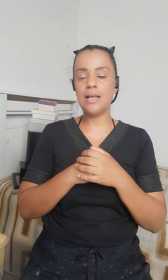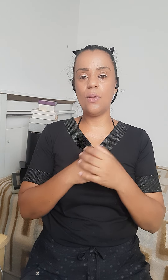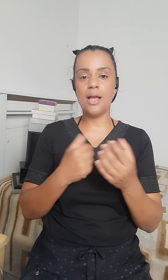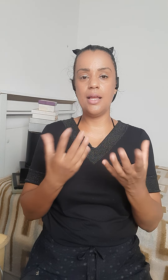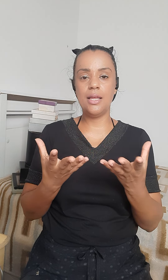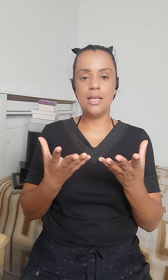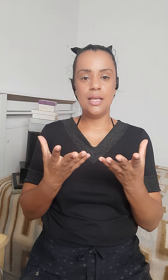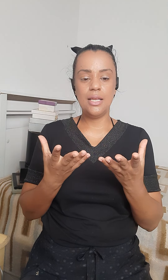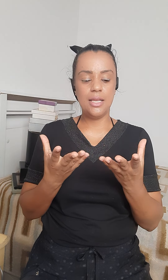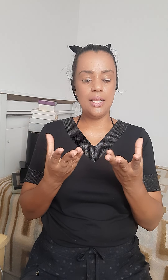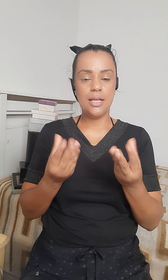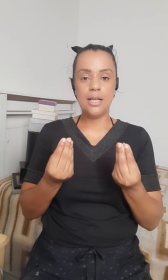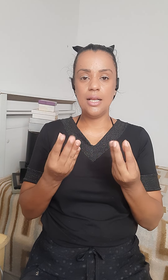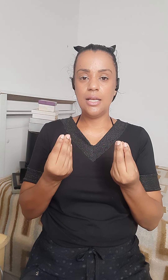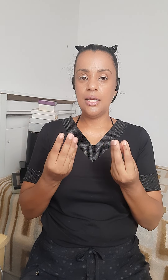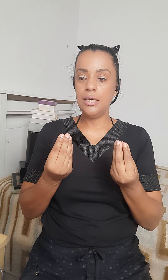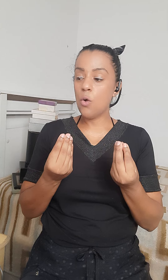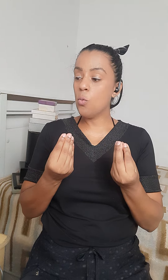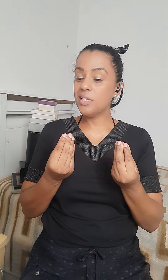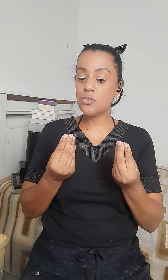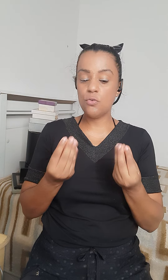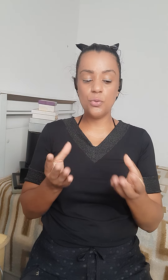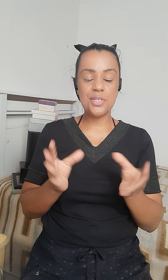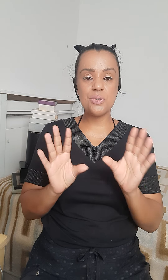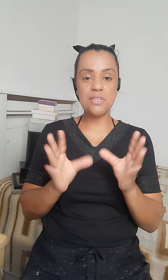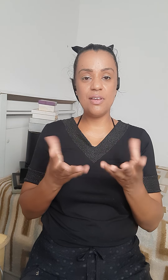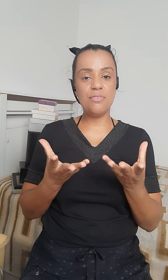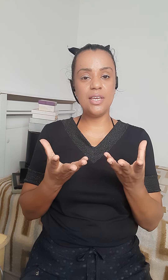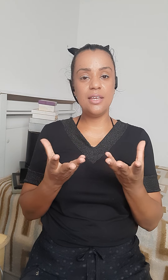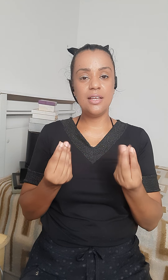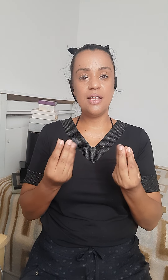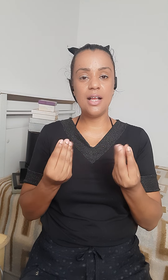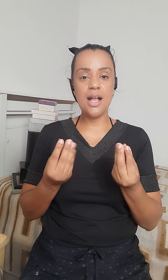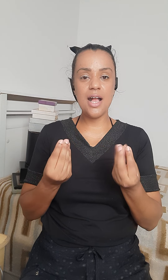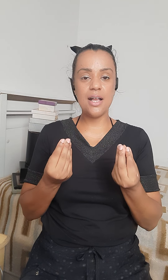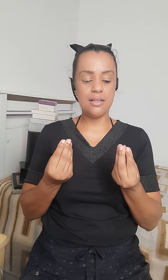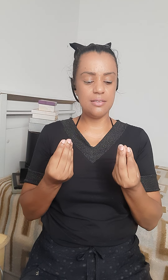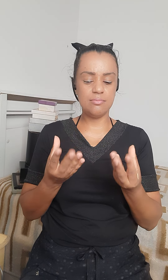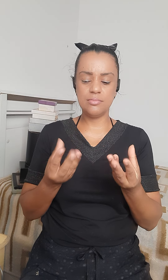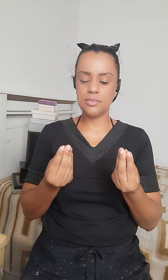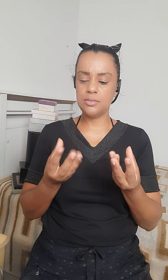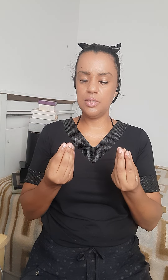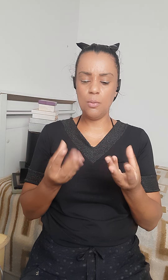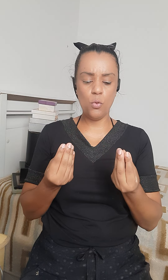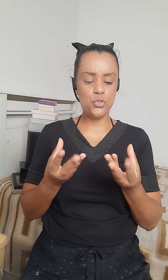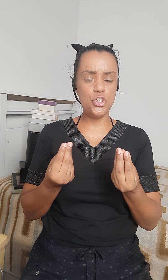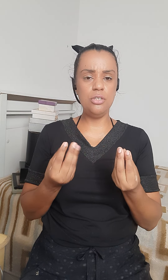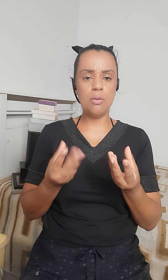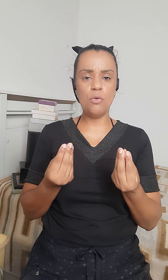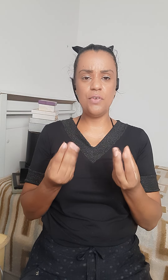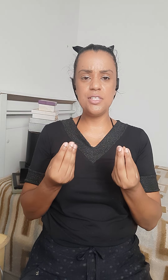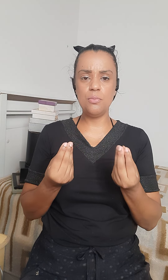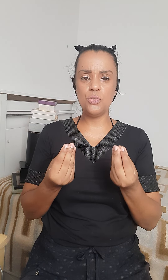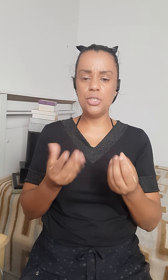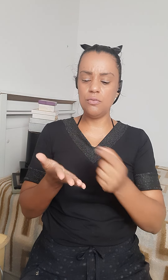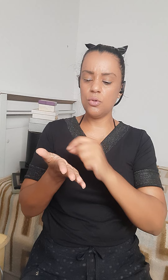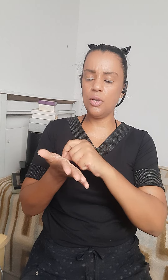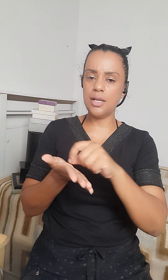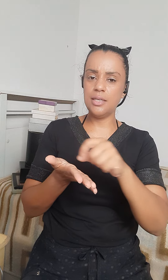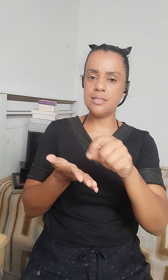lá. Em alguma das configurações você vai ver. Ah, montinho, a mão faz em montinho, vou colocar aqui, sinal